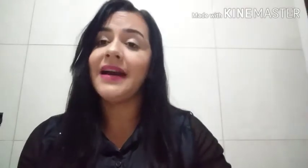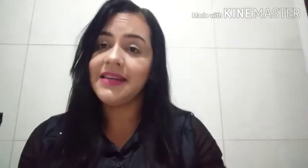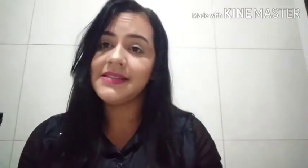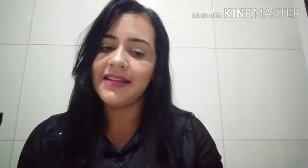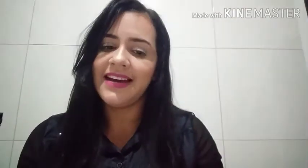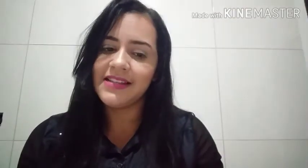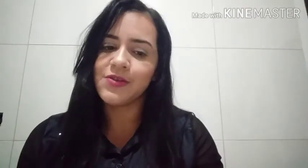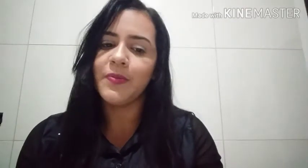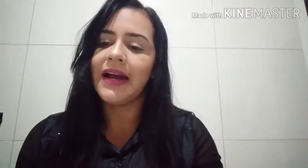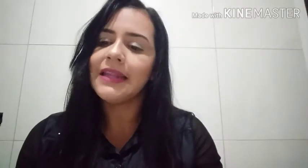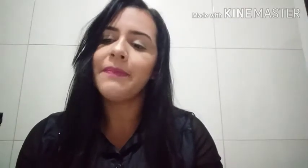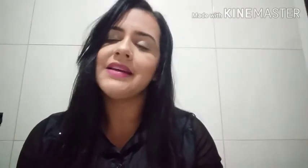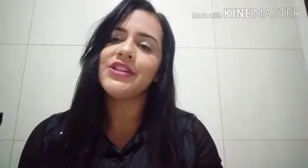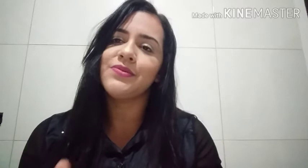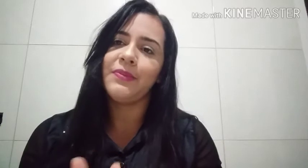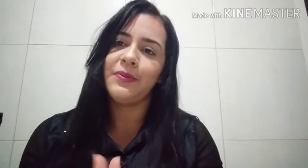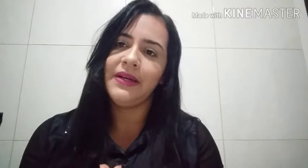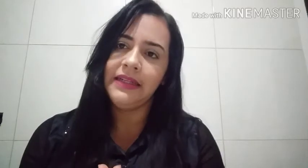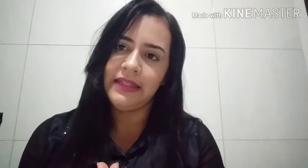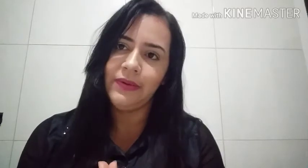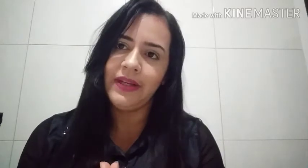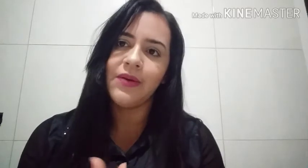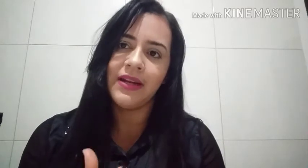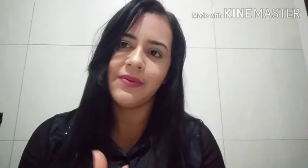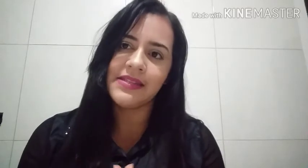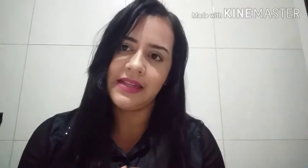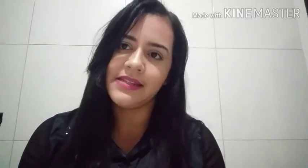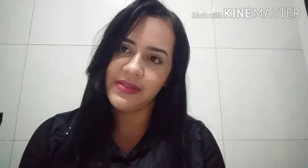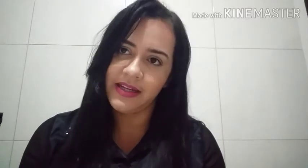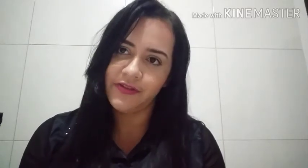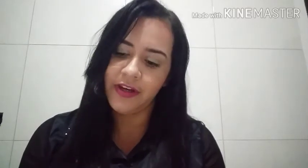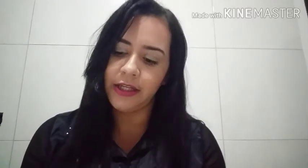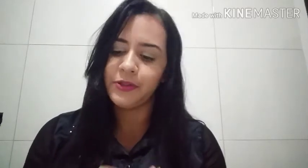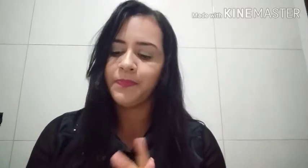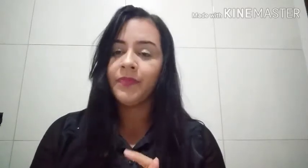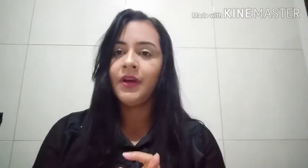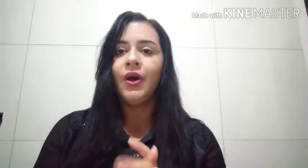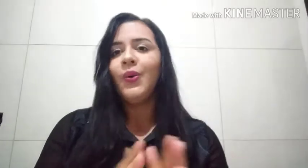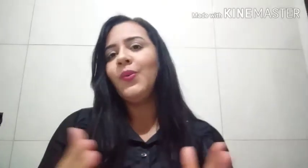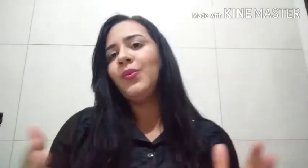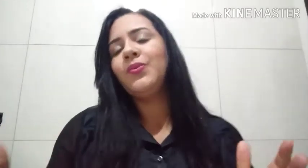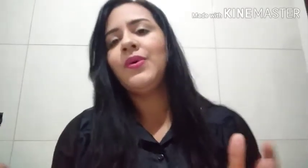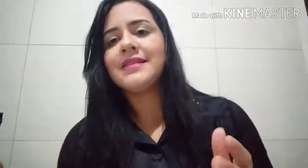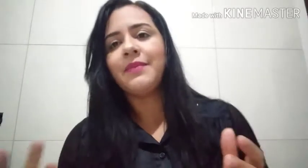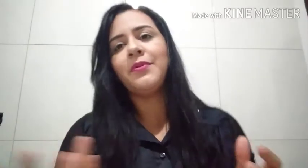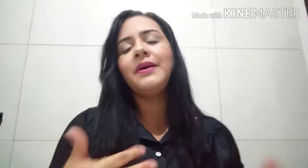país, aliás, desculpa, cada país tem sua própria língua, né? E com a língua de sinais não seria diferente. Um exemplo bem